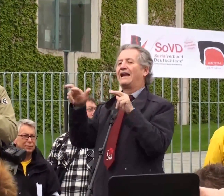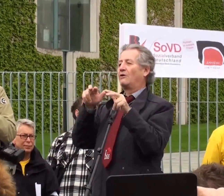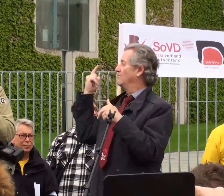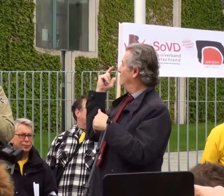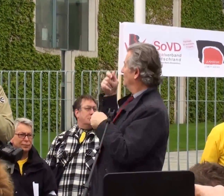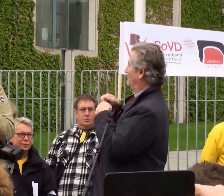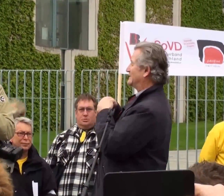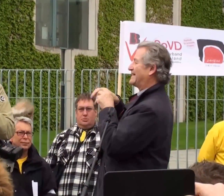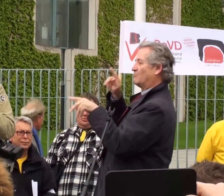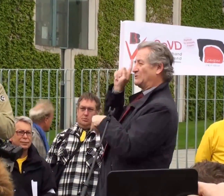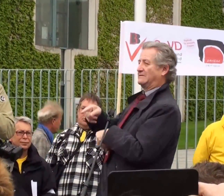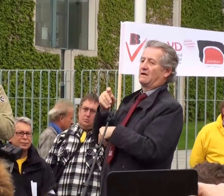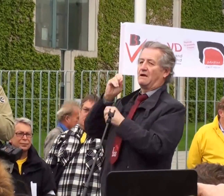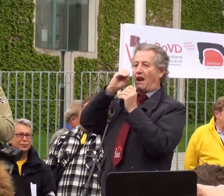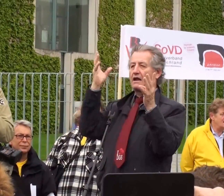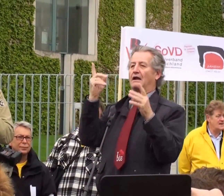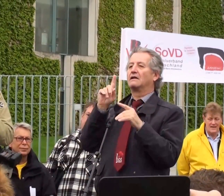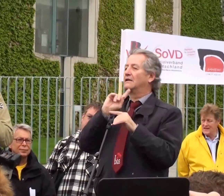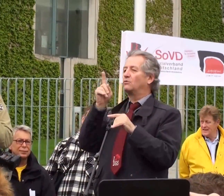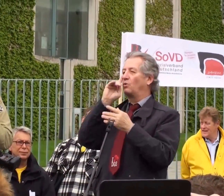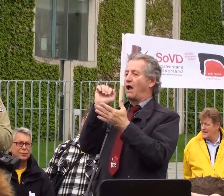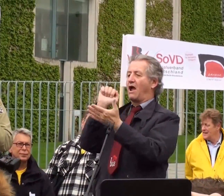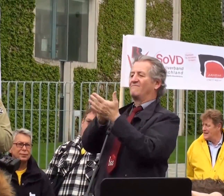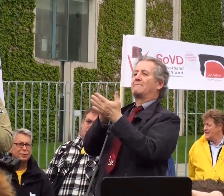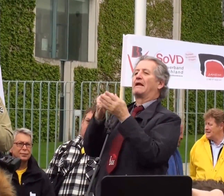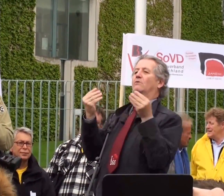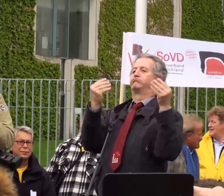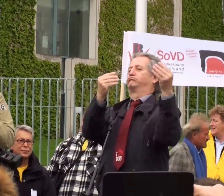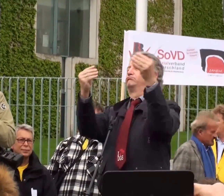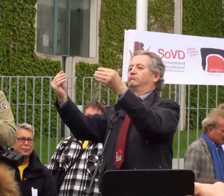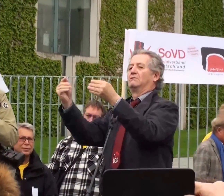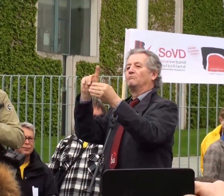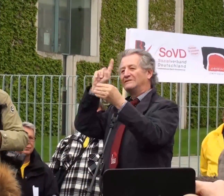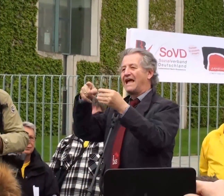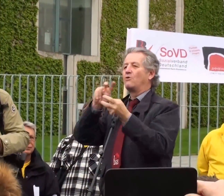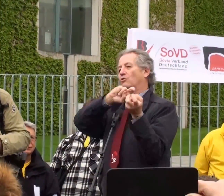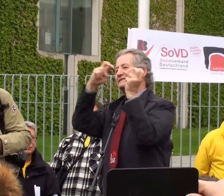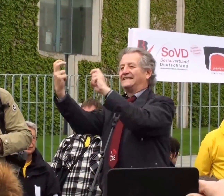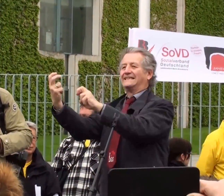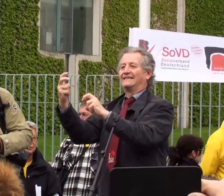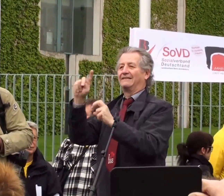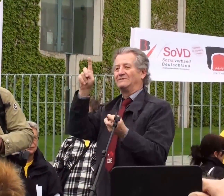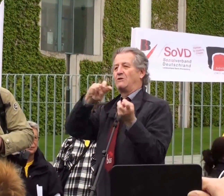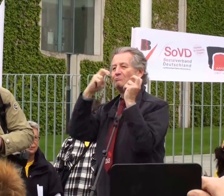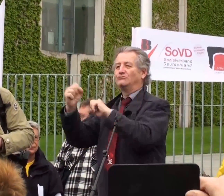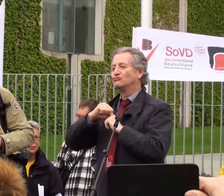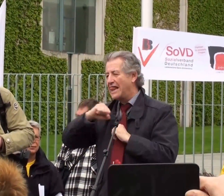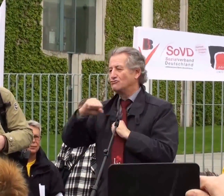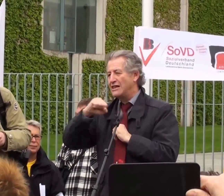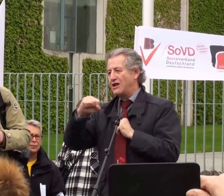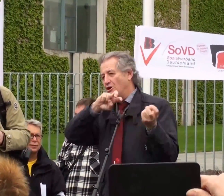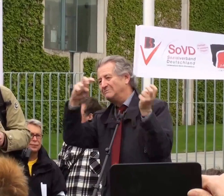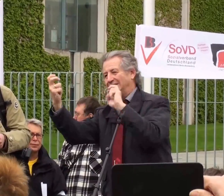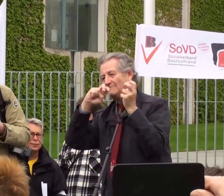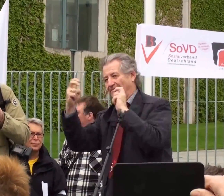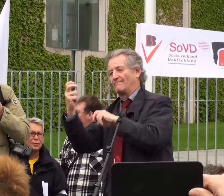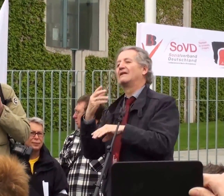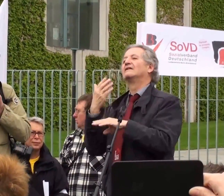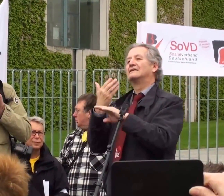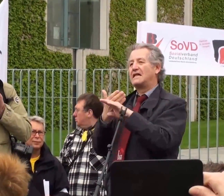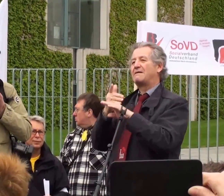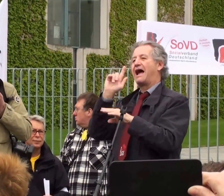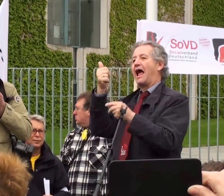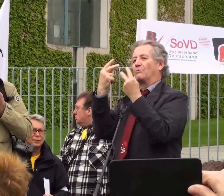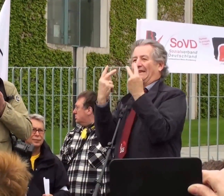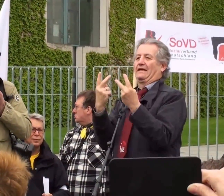wir haben schon so lange darauf gewartet und haben schon so lange dafür gekämpft, aber es ist immer noch nicht klar, inwiefern was umgesetzt wird. Es muss einfach alles